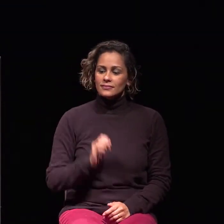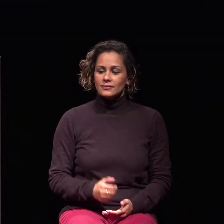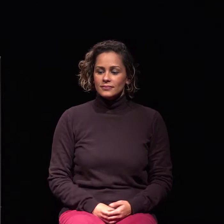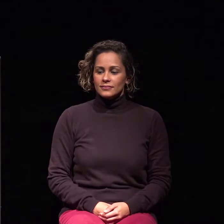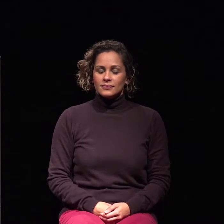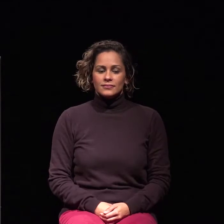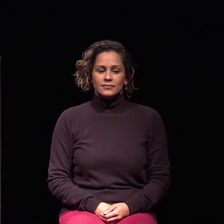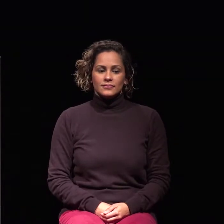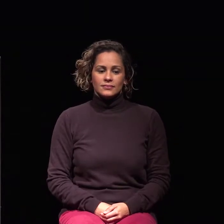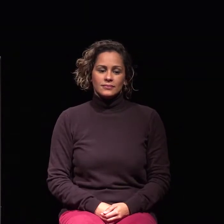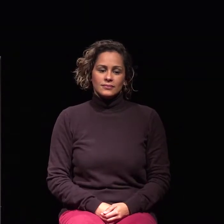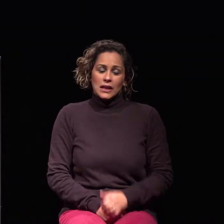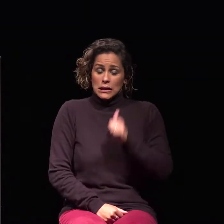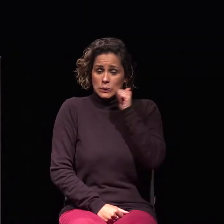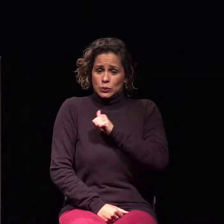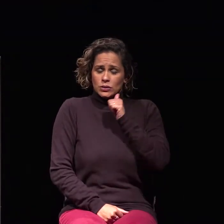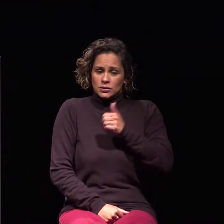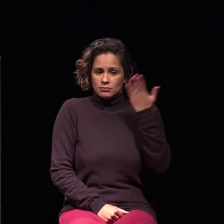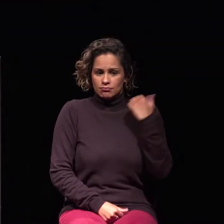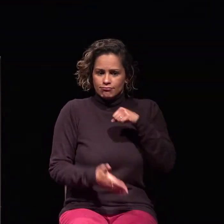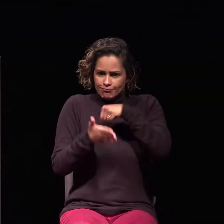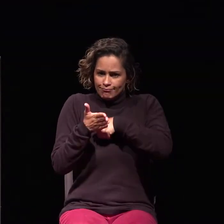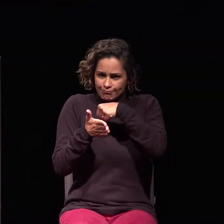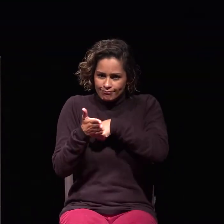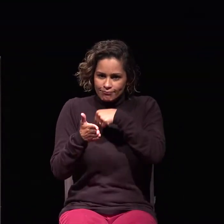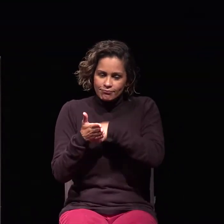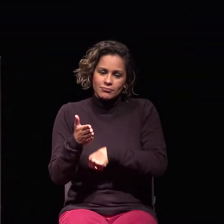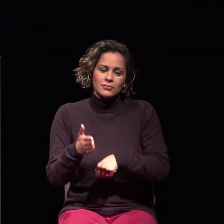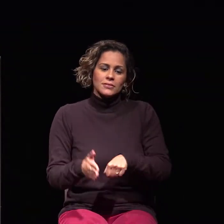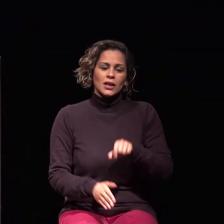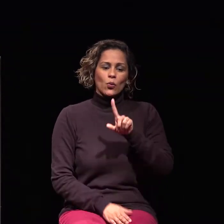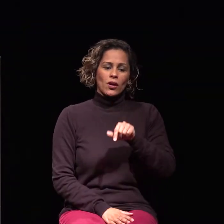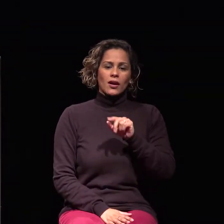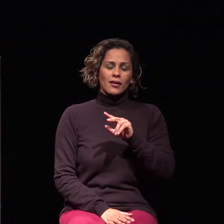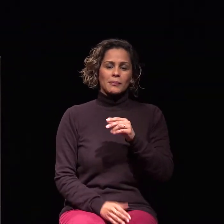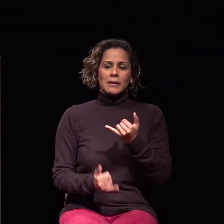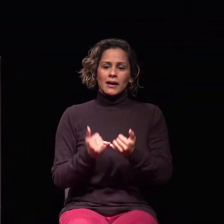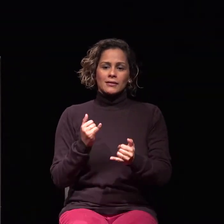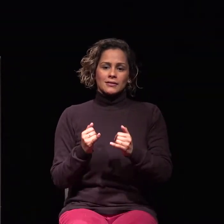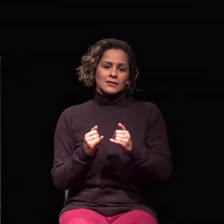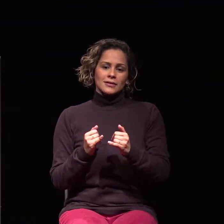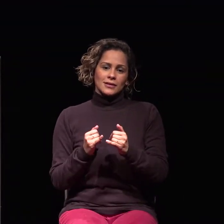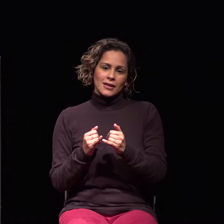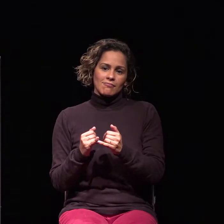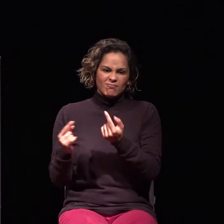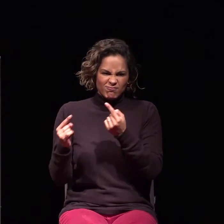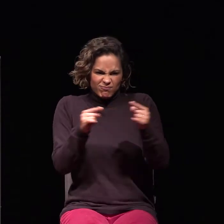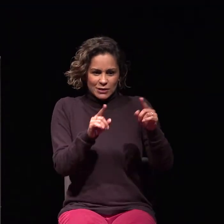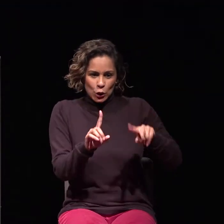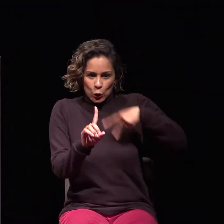As mulheres guerrilheiras eram 2 vezes subversivas. A direita percebeu de forma